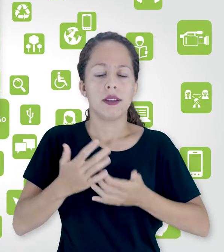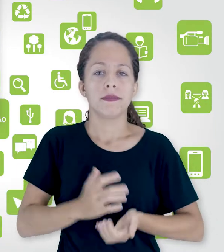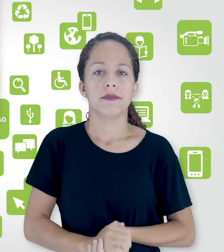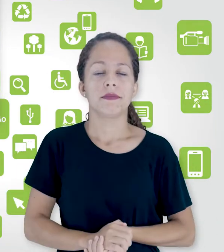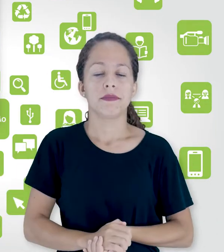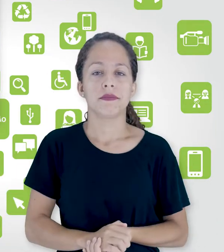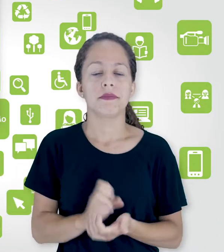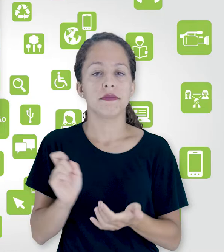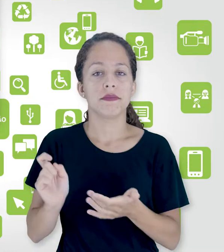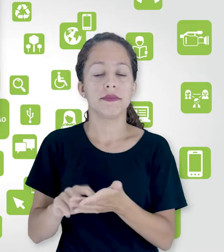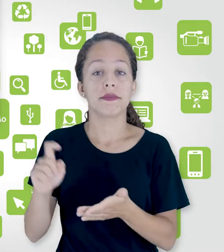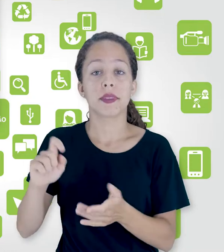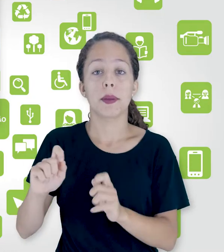E basta clicar em próximo.